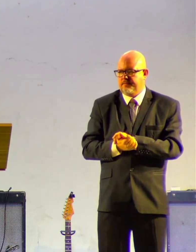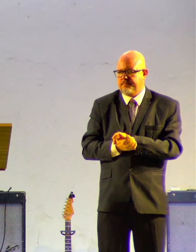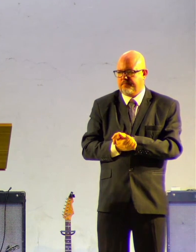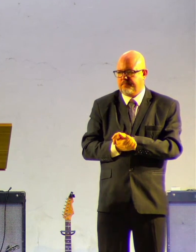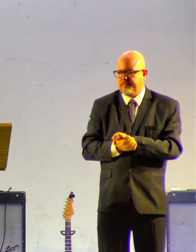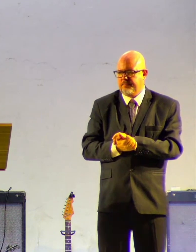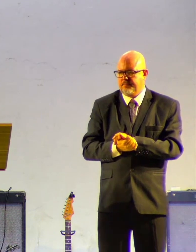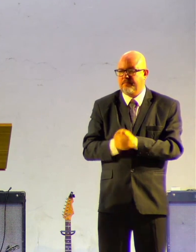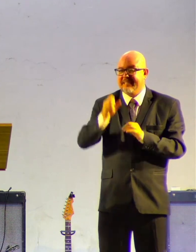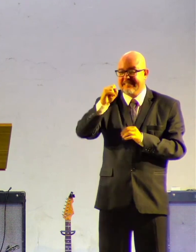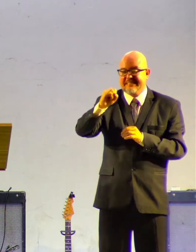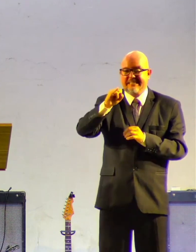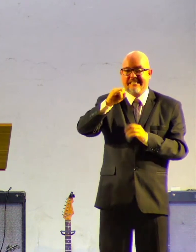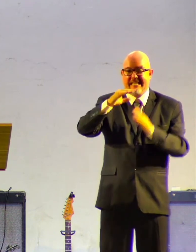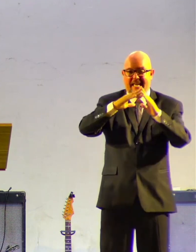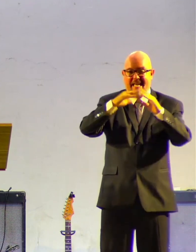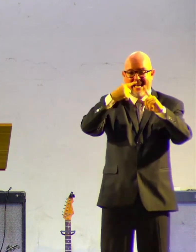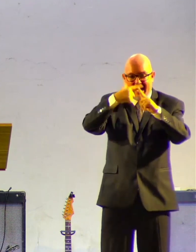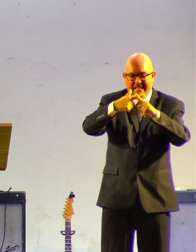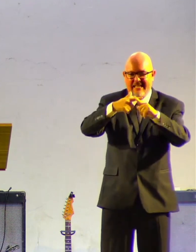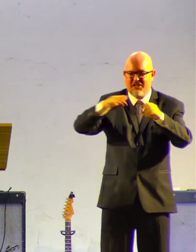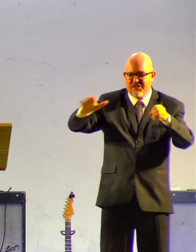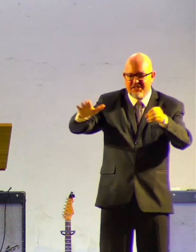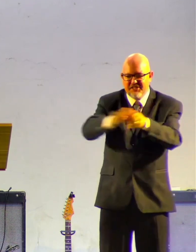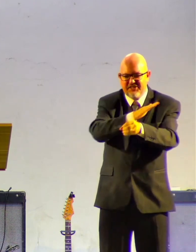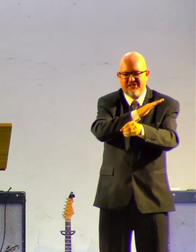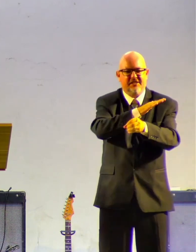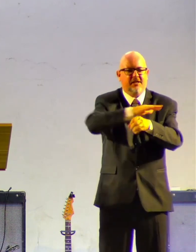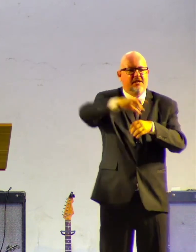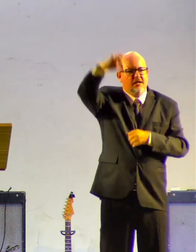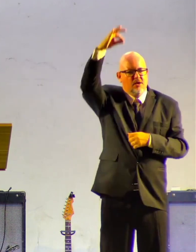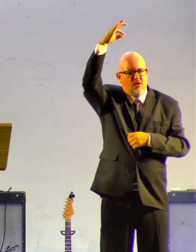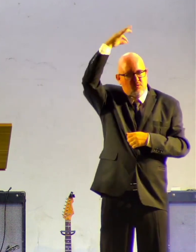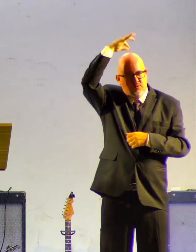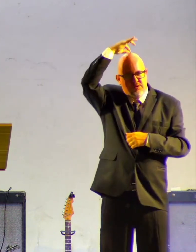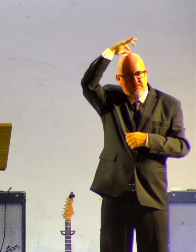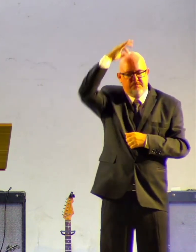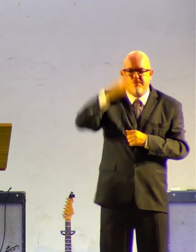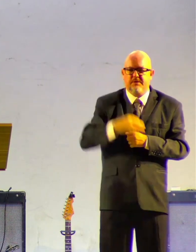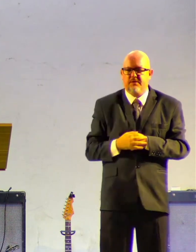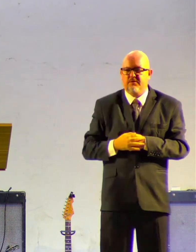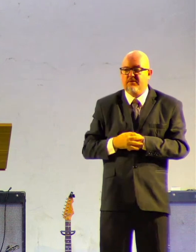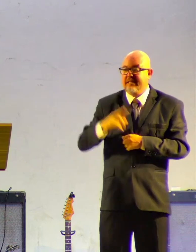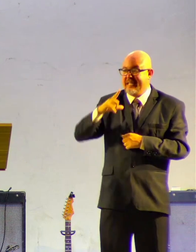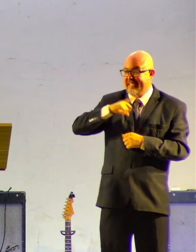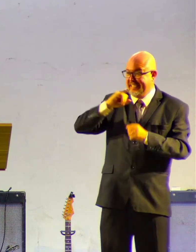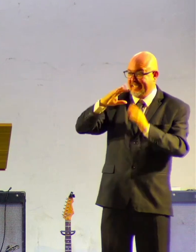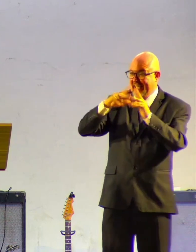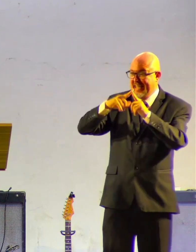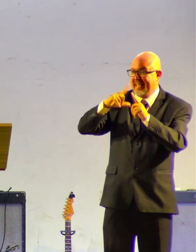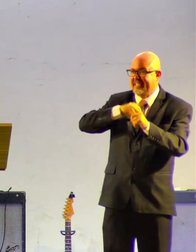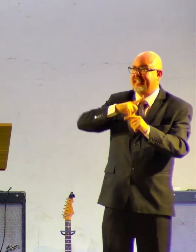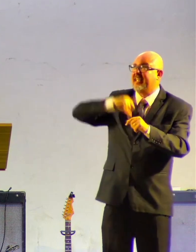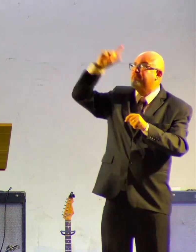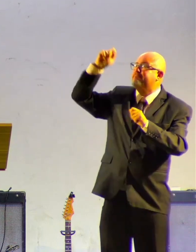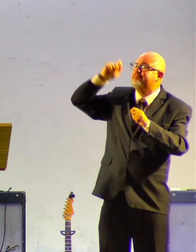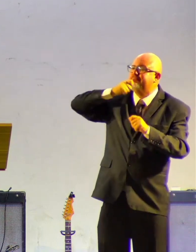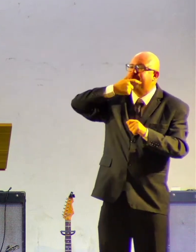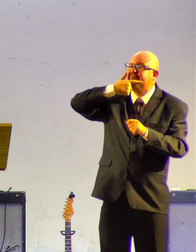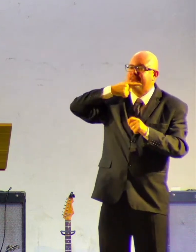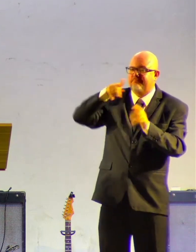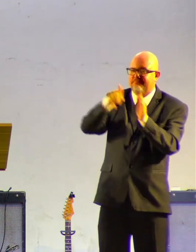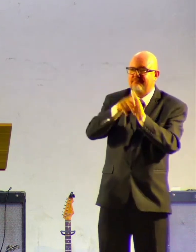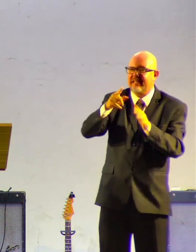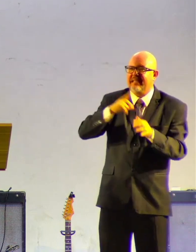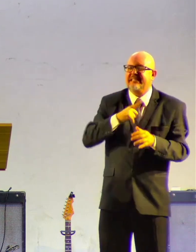Se a igreja está cheia do Espírito Santo, se a igreja tem o sorriso do Pai, se a